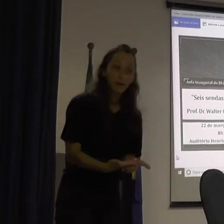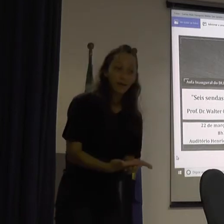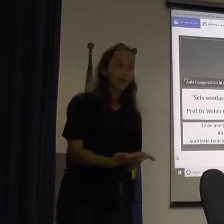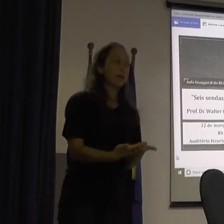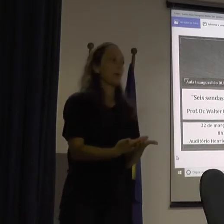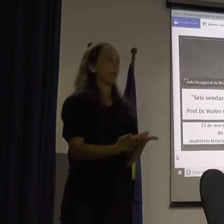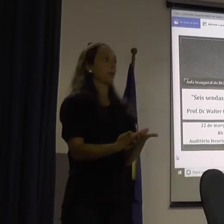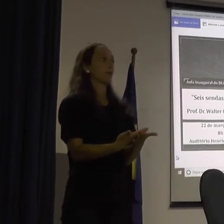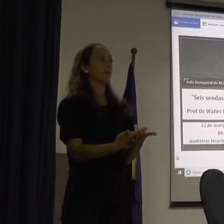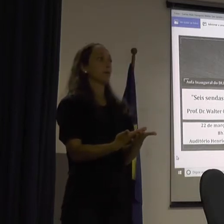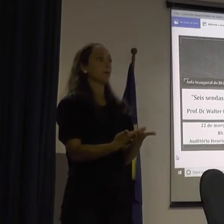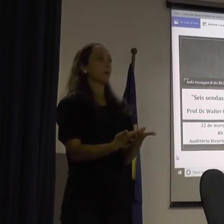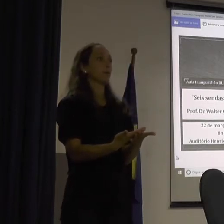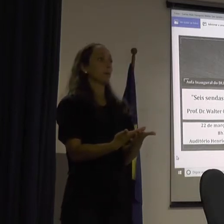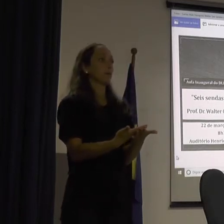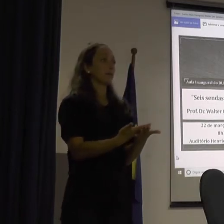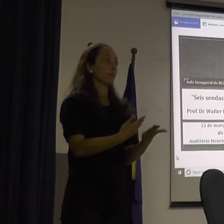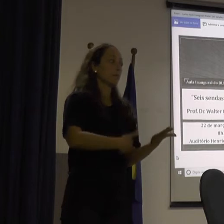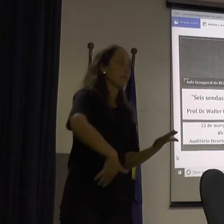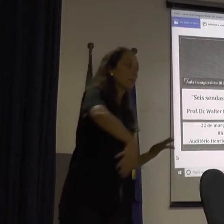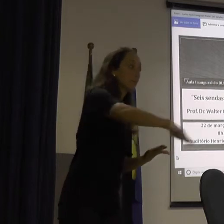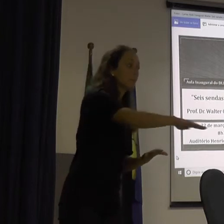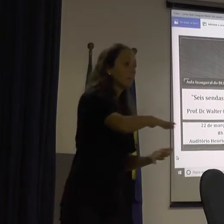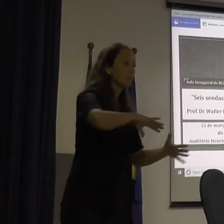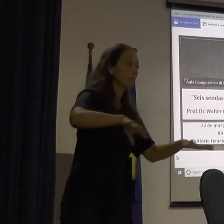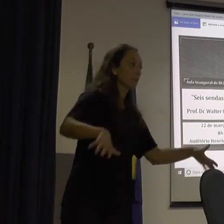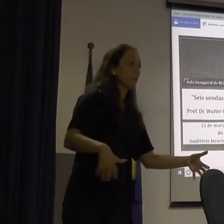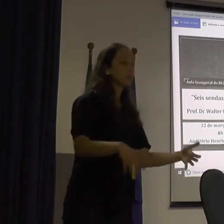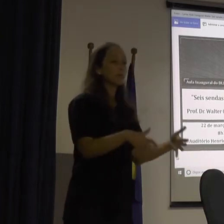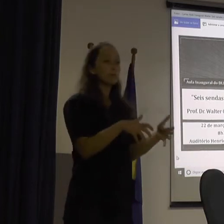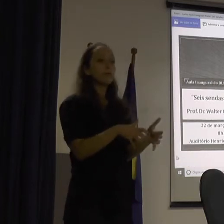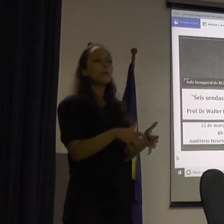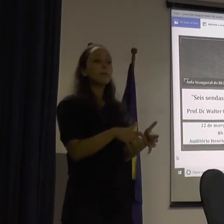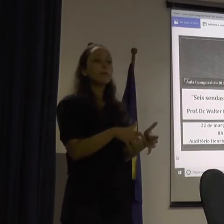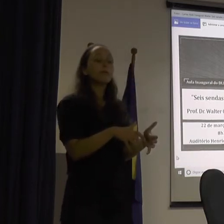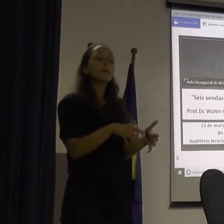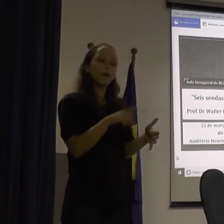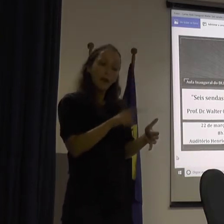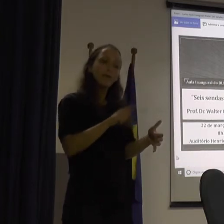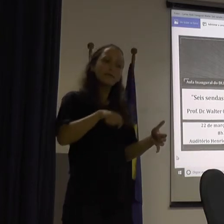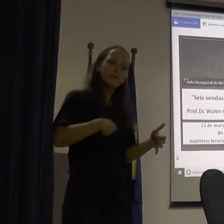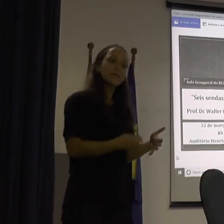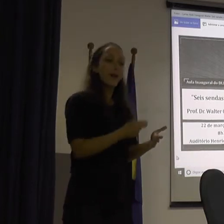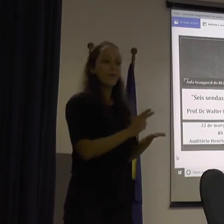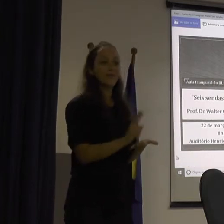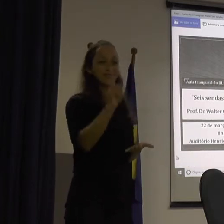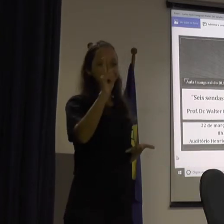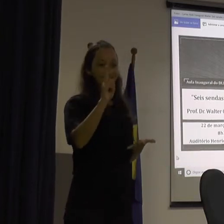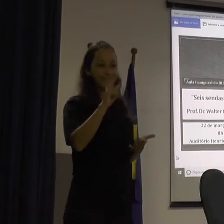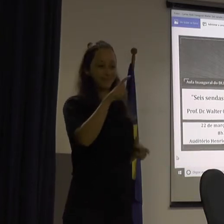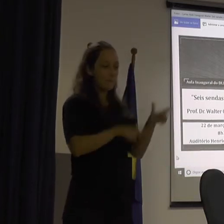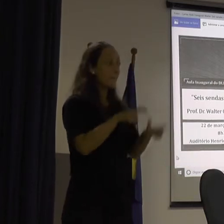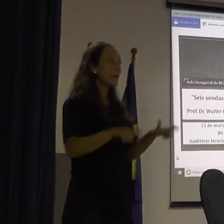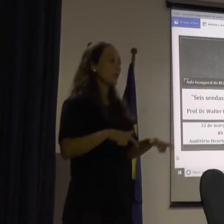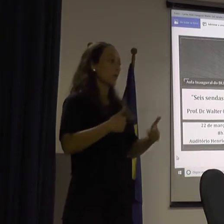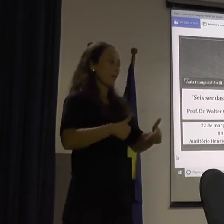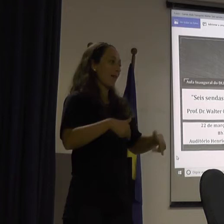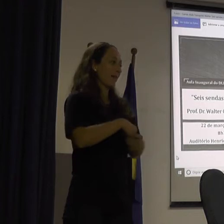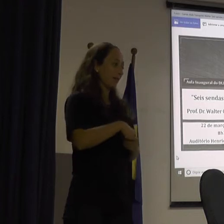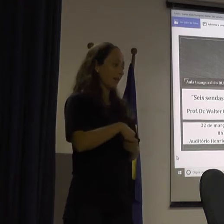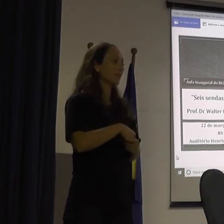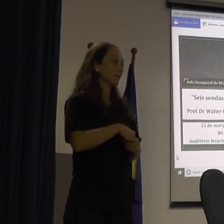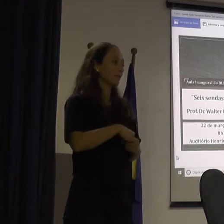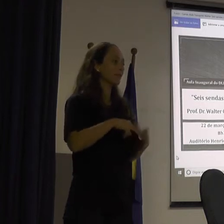intérpretes, né, que fazem as universidades, né? Então, acho que é importante